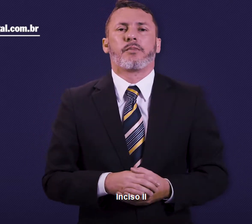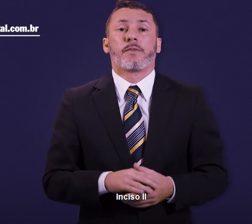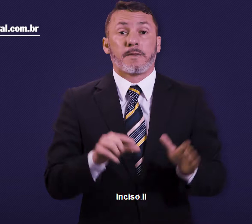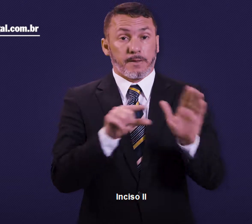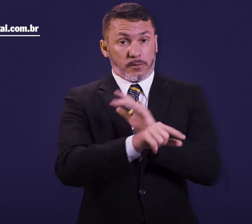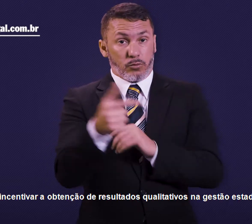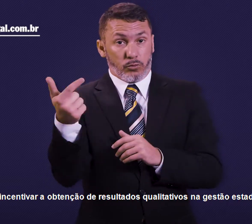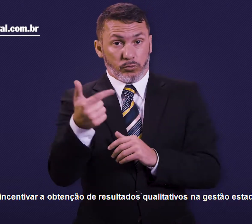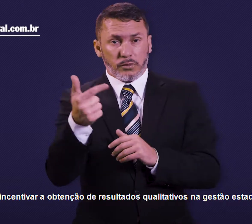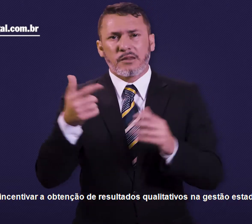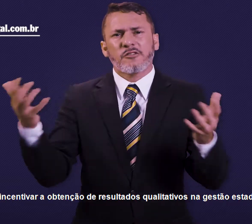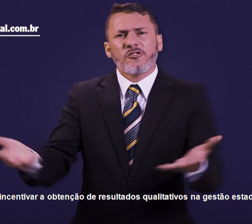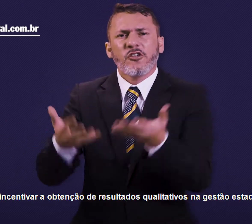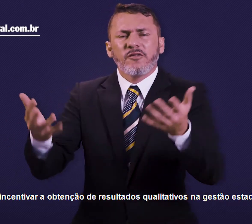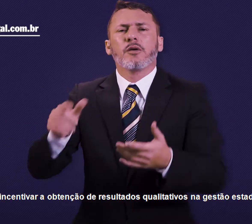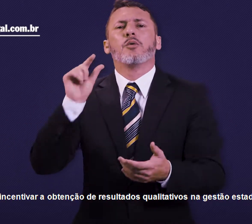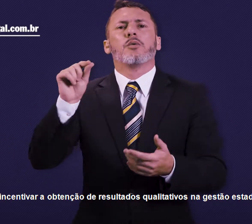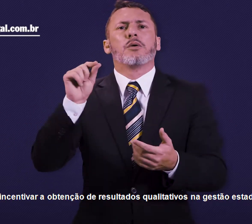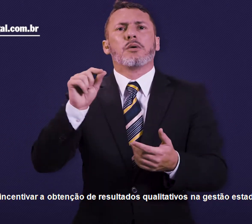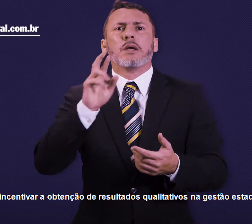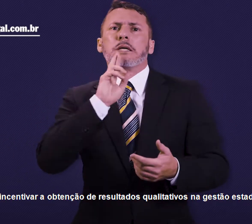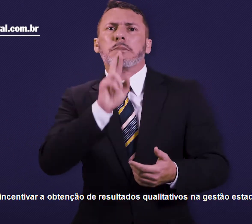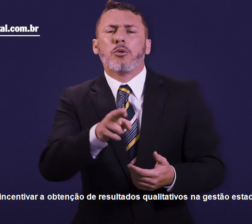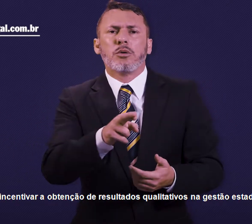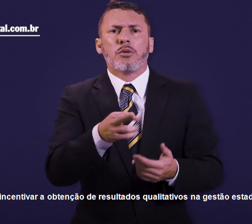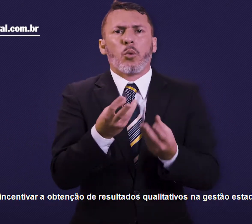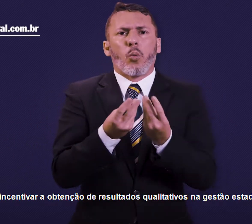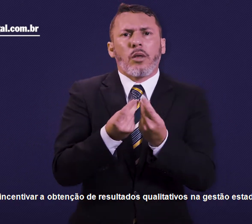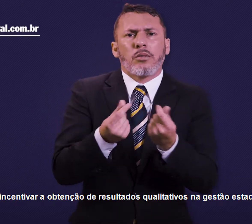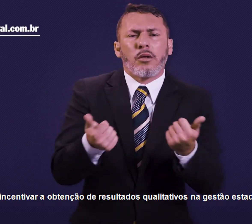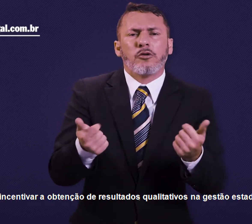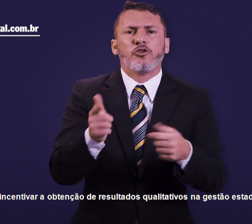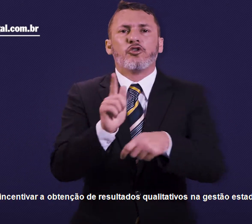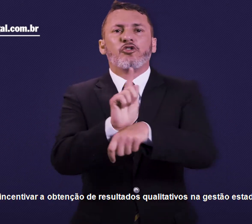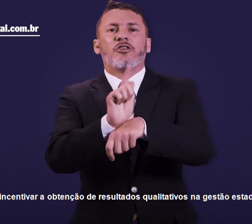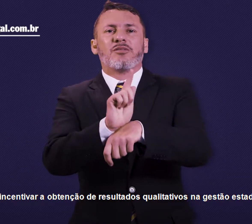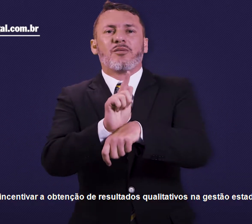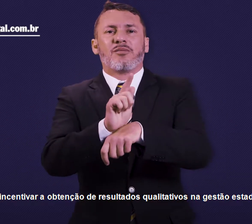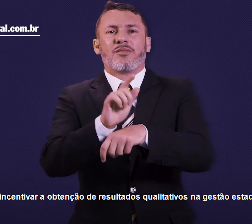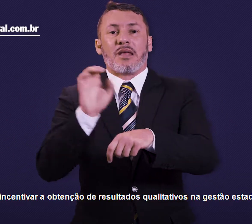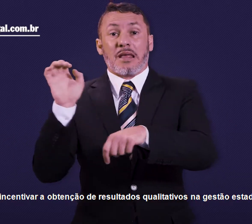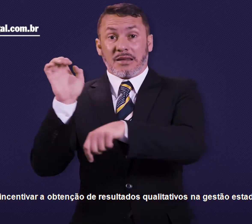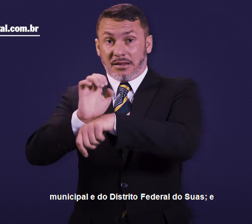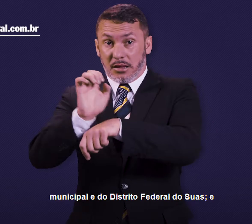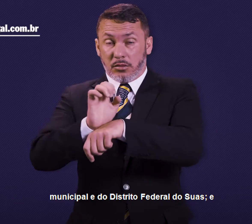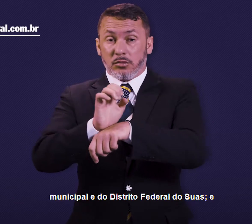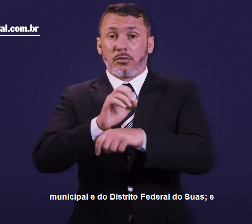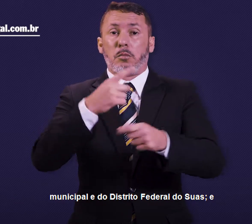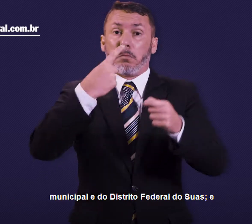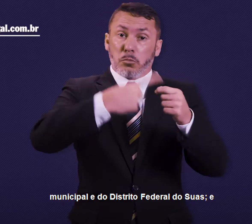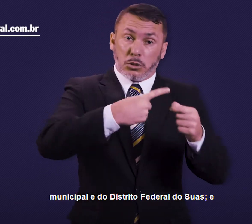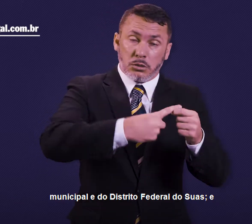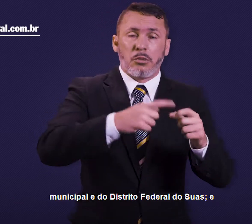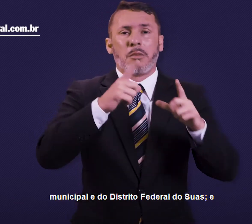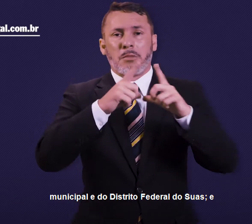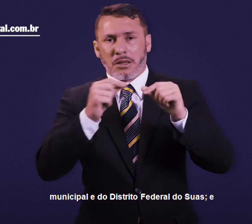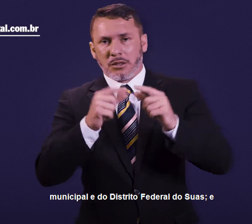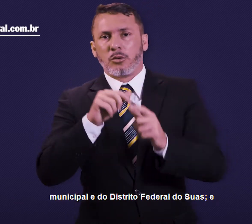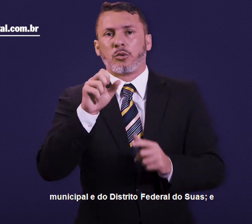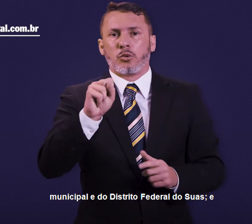2. Incentivar a obtenção de resultados qualitativos na gestão estadual, municipal e do Distrito Federal do